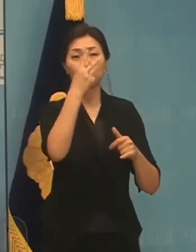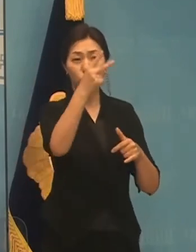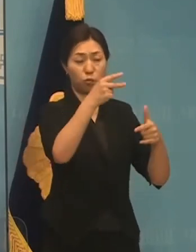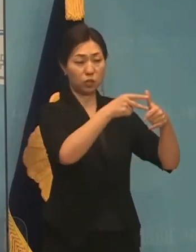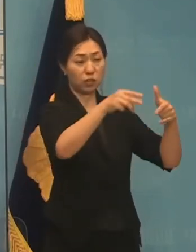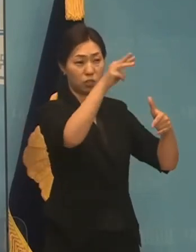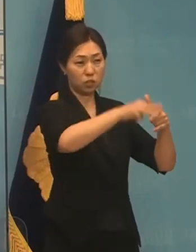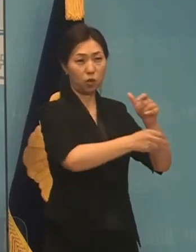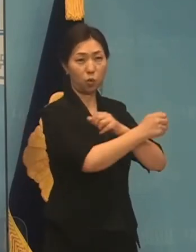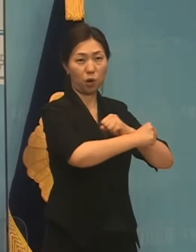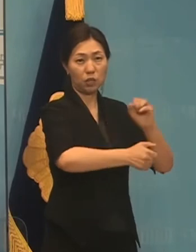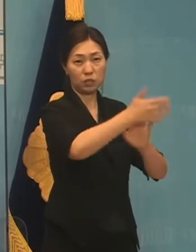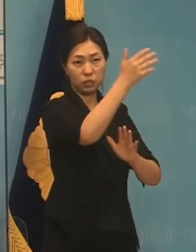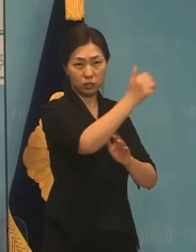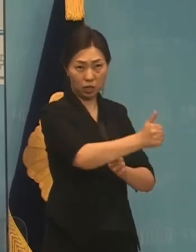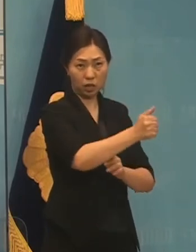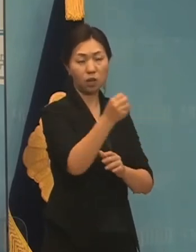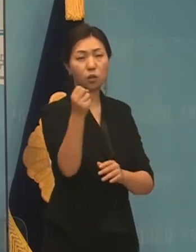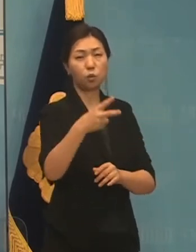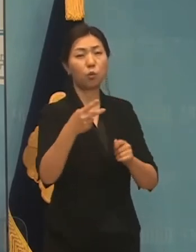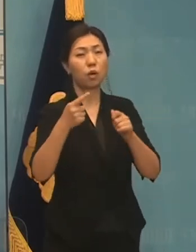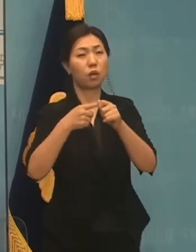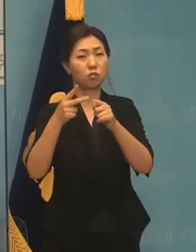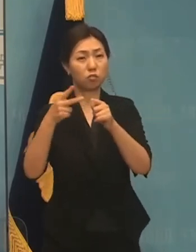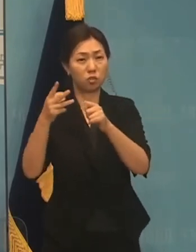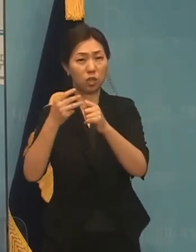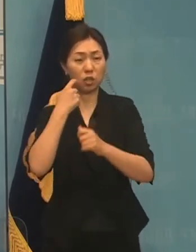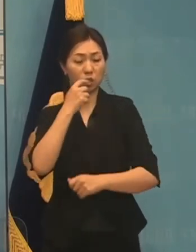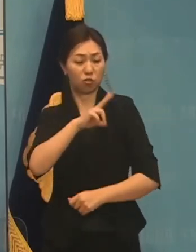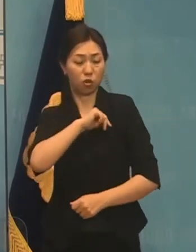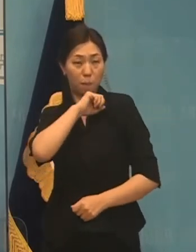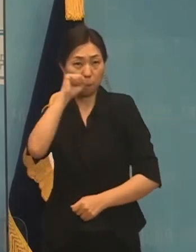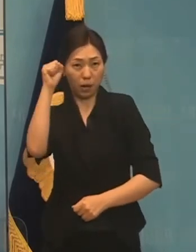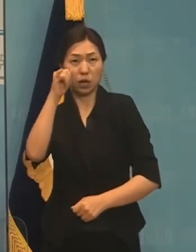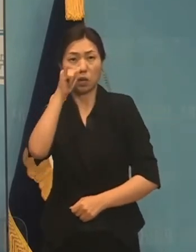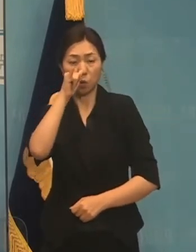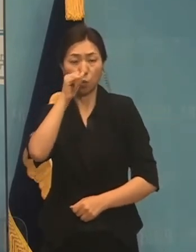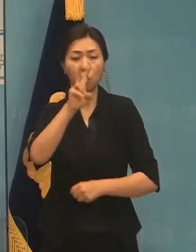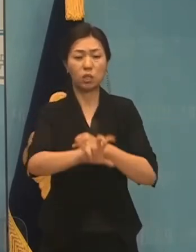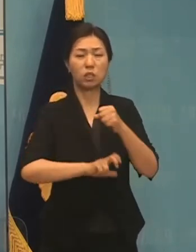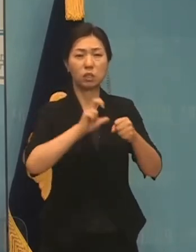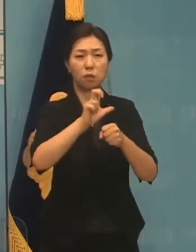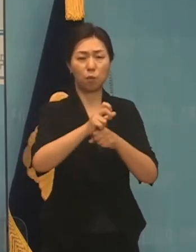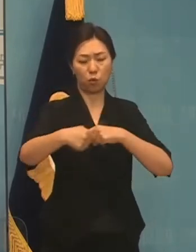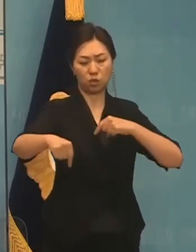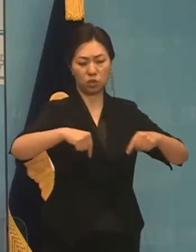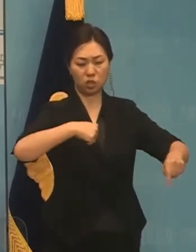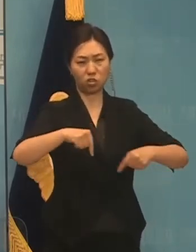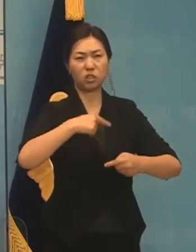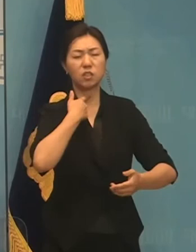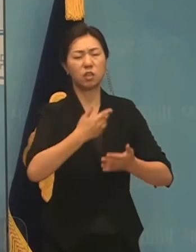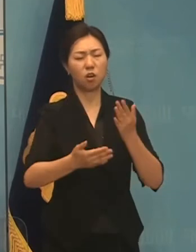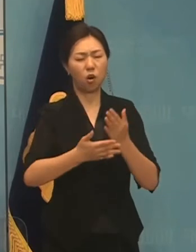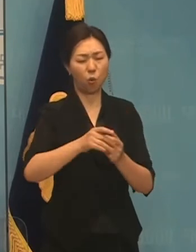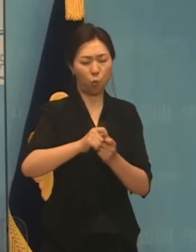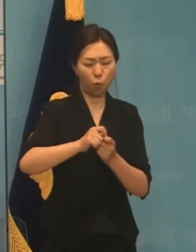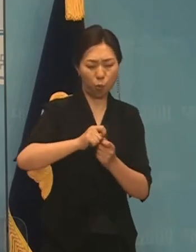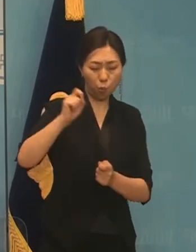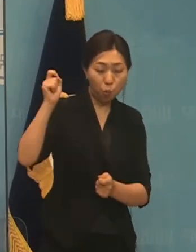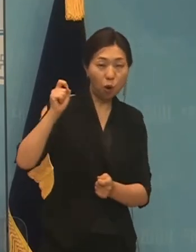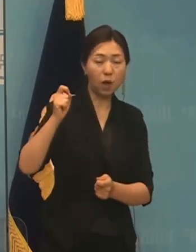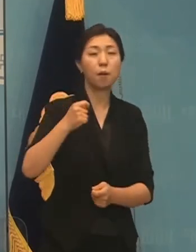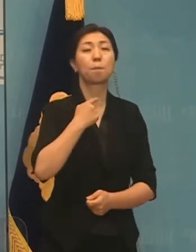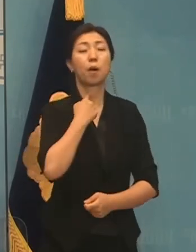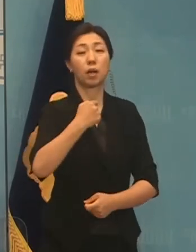3번의 국회의원을 지낸 경험과 25년간의 정치 경륜을 바탕으로 상생 협치를